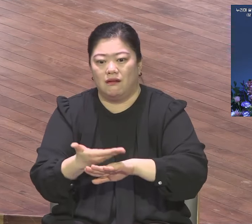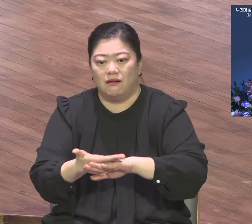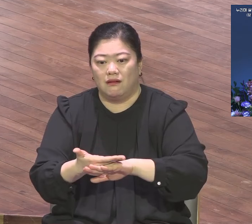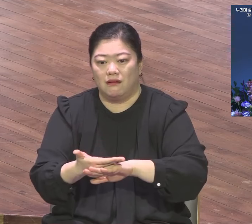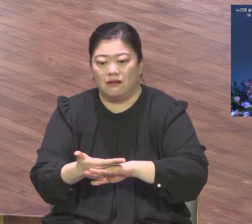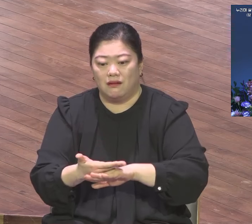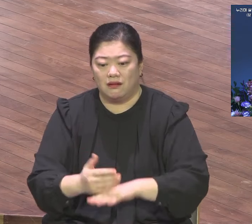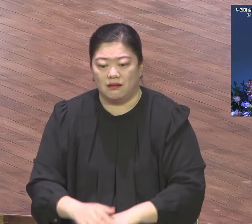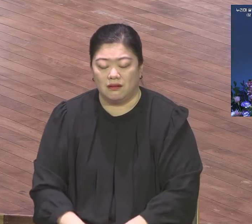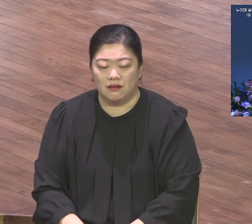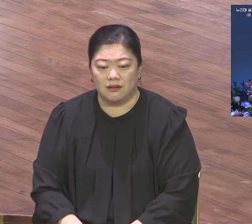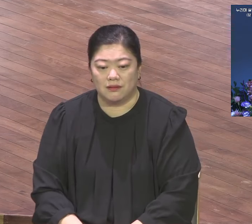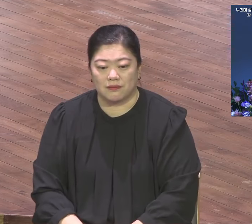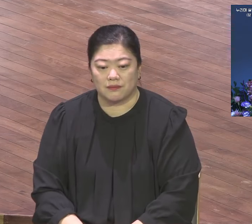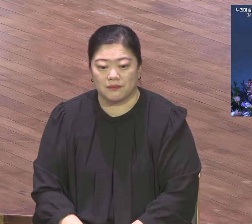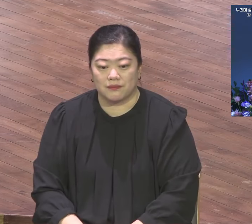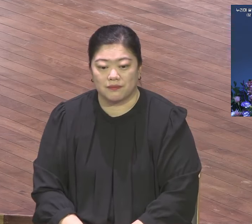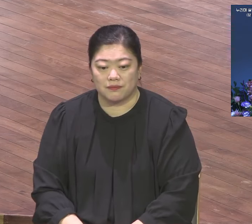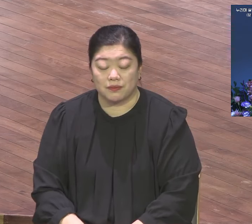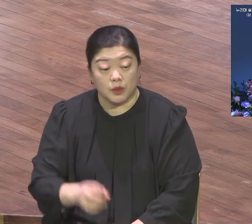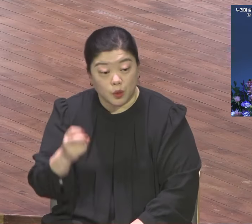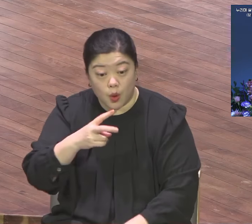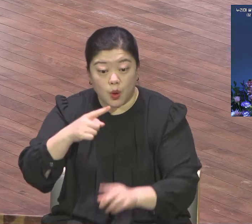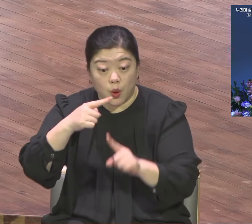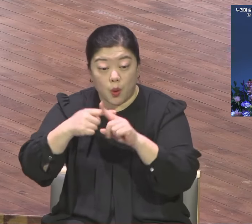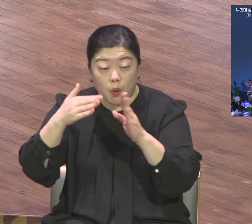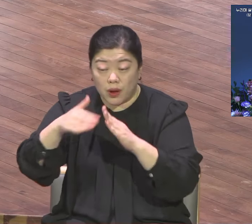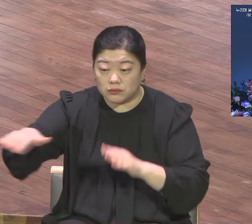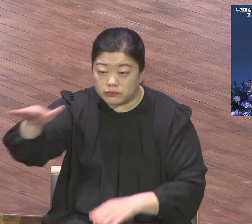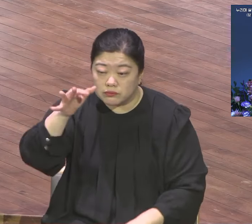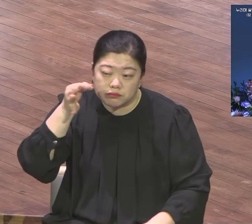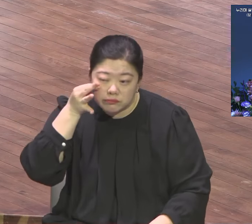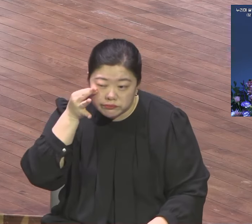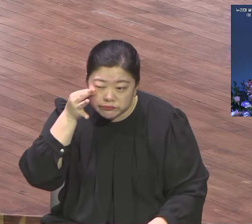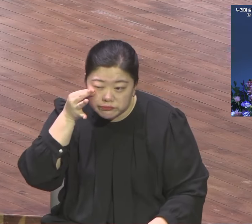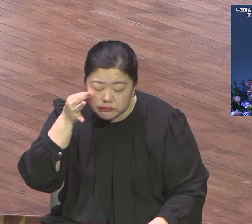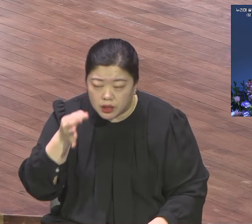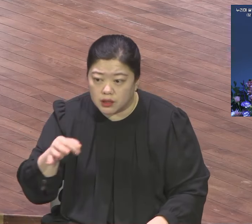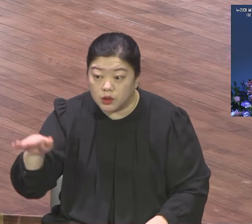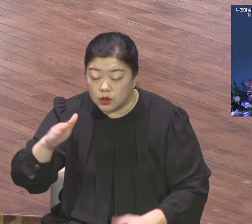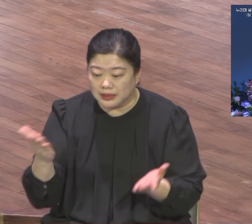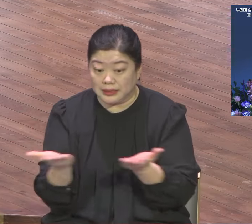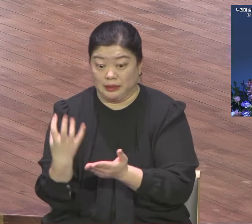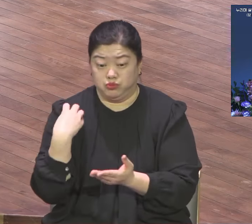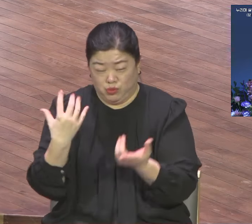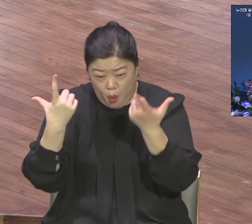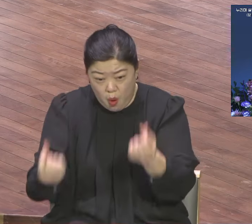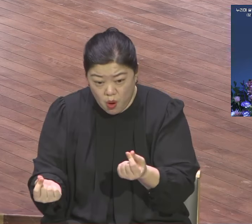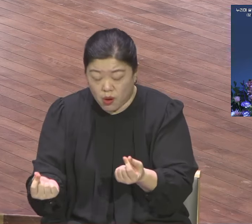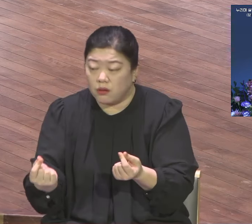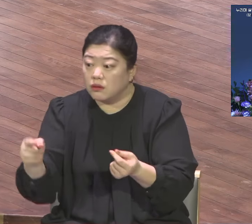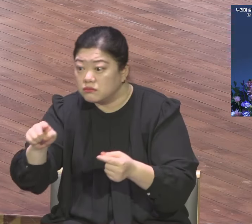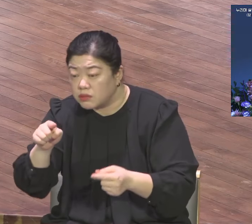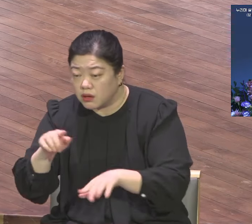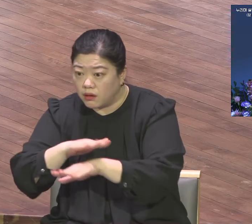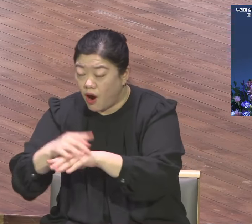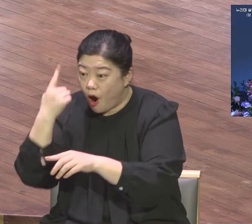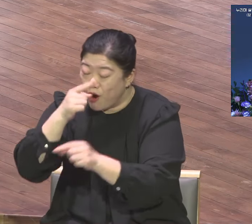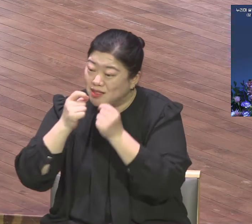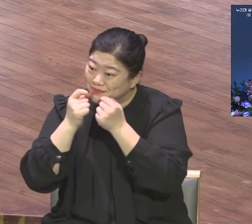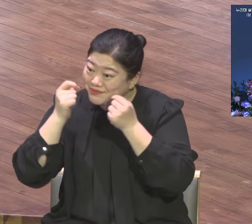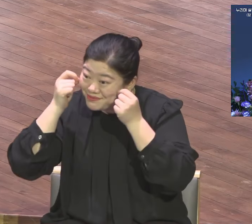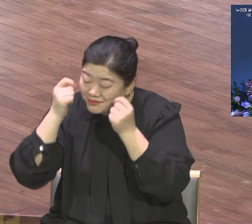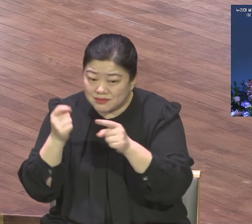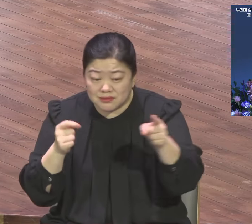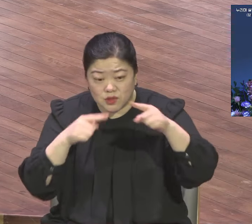똑같이 신앙생활 하면서도 어떤 사람은 누려요 뭘 직분을 맡아도 뭘 해도 누려